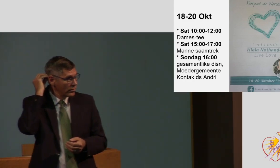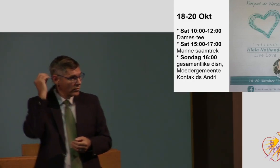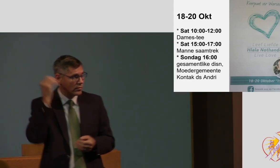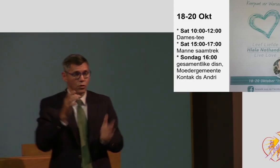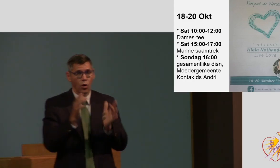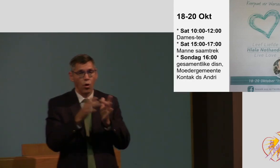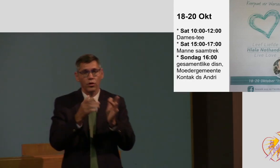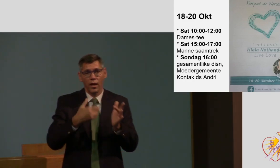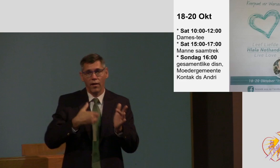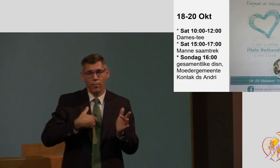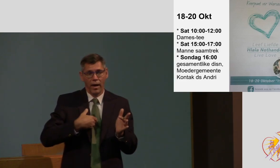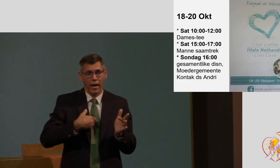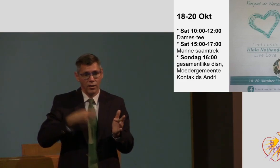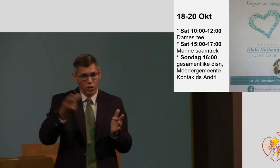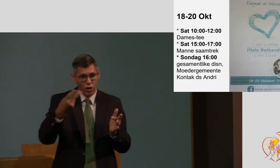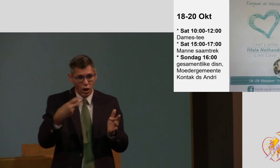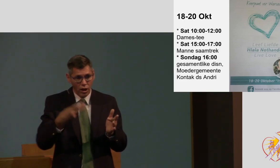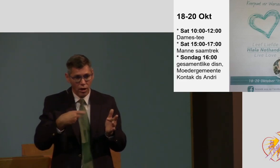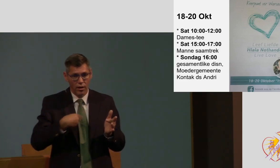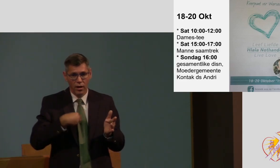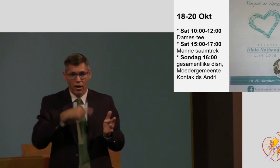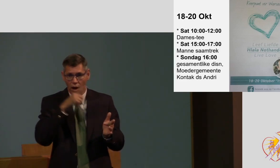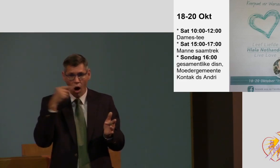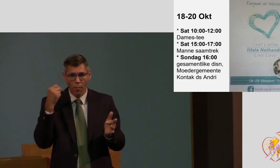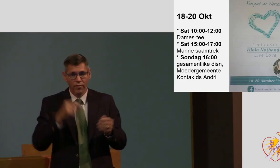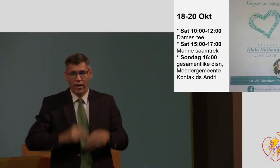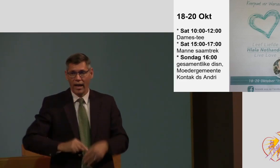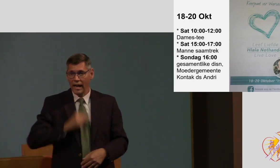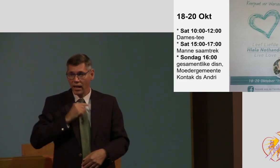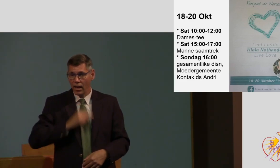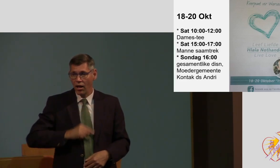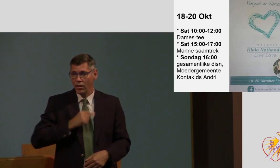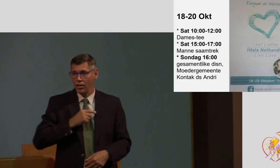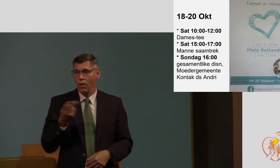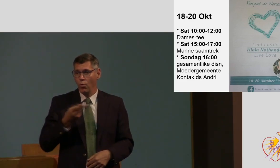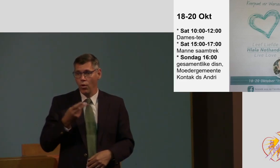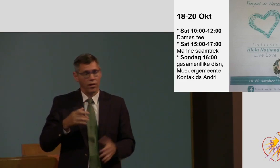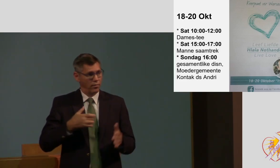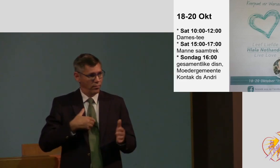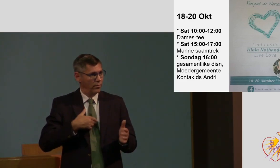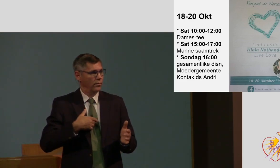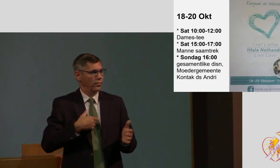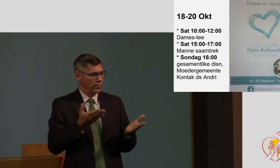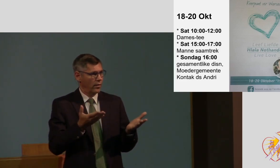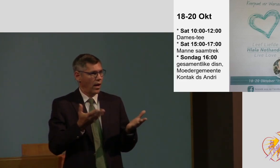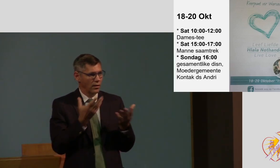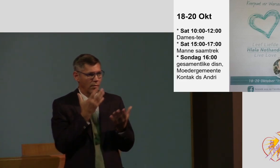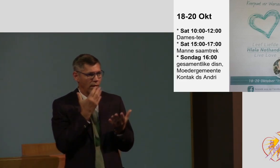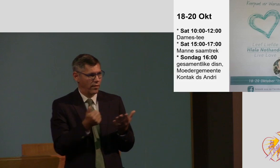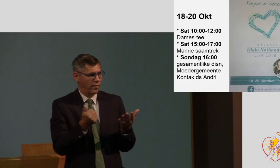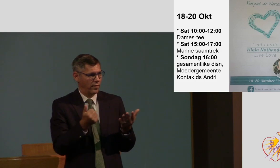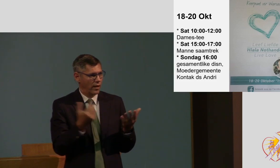So kontak vir my, stuur name vir kerkraad, maar ook asseblief, dan gaan ons